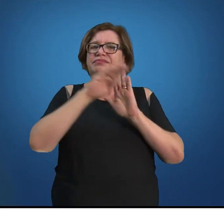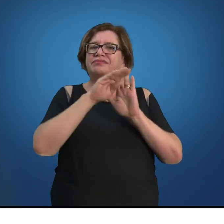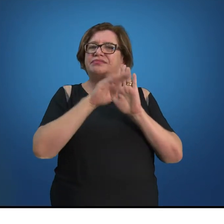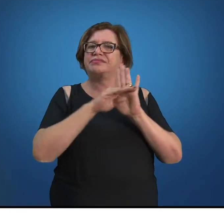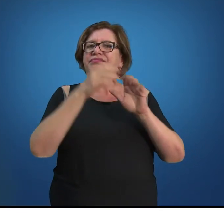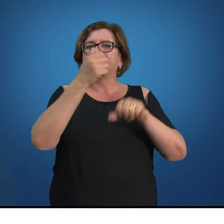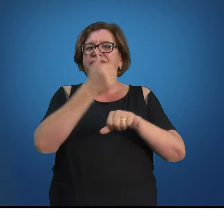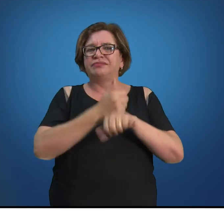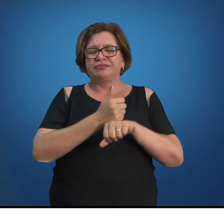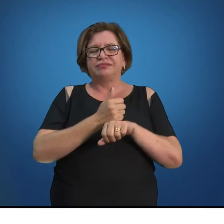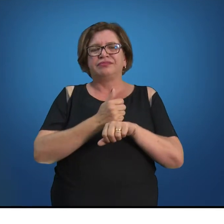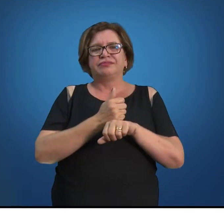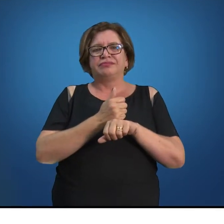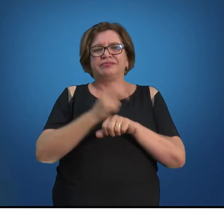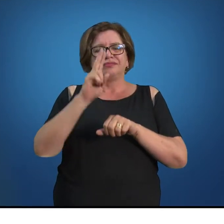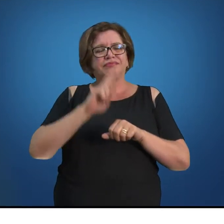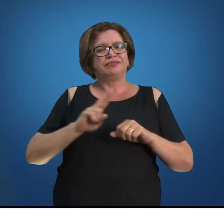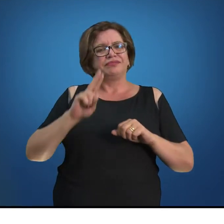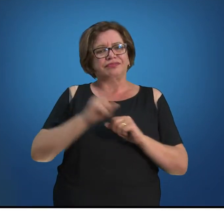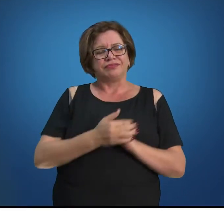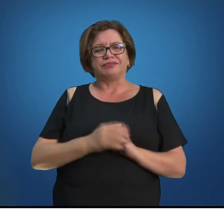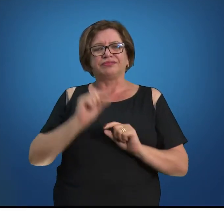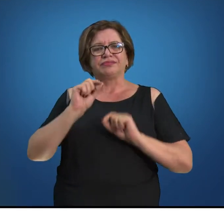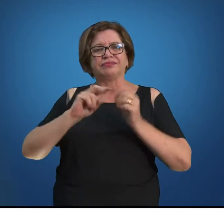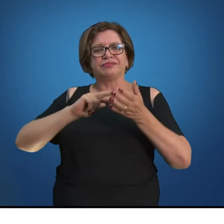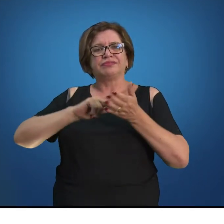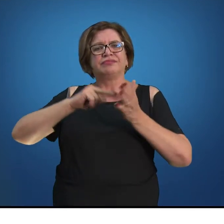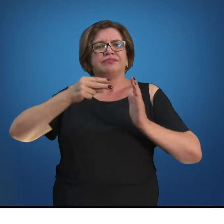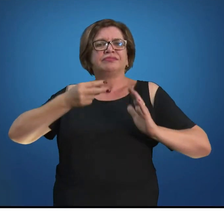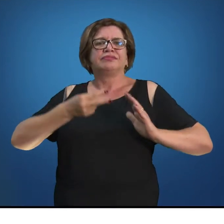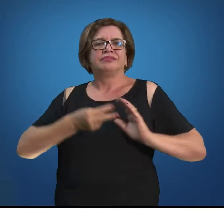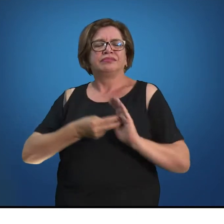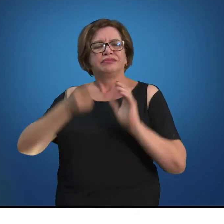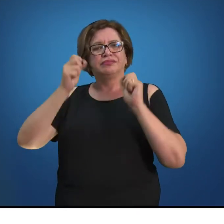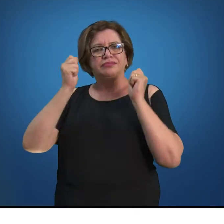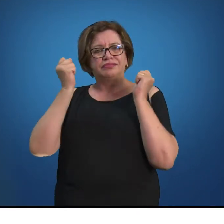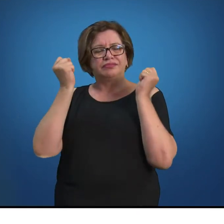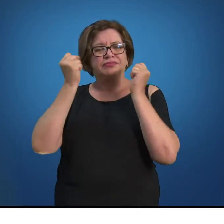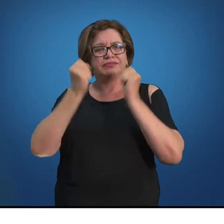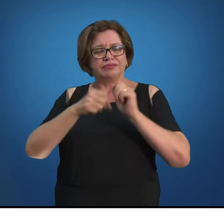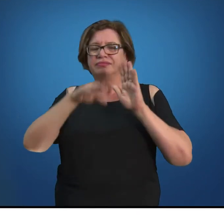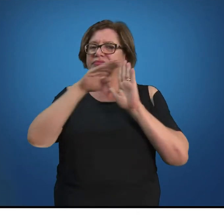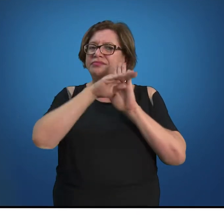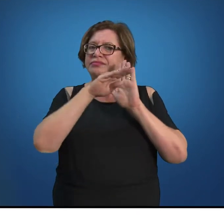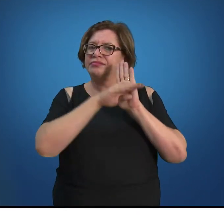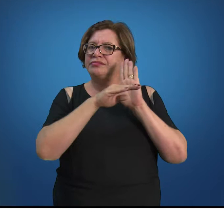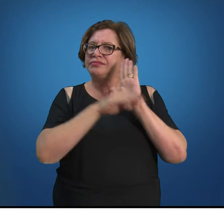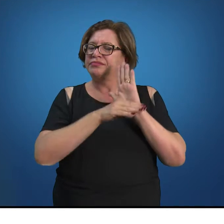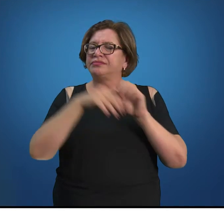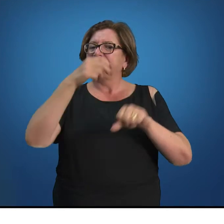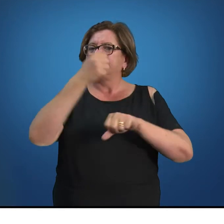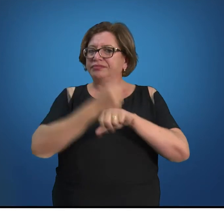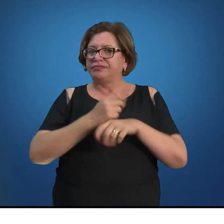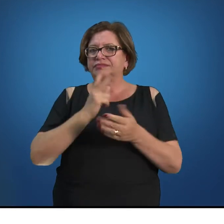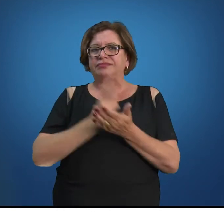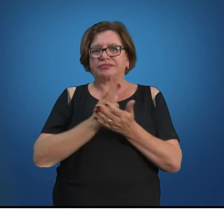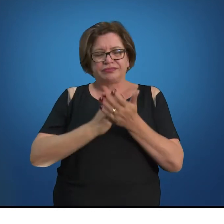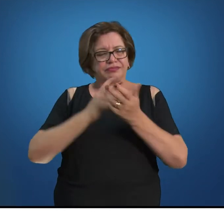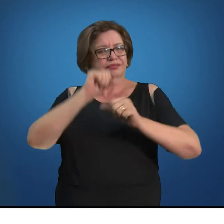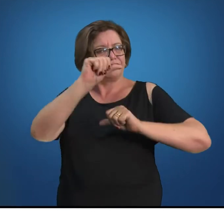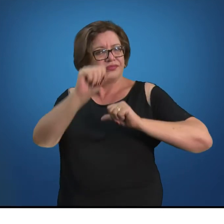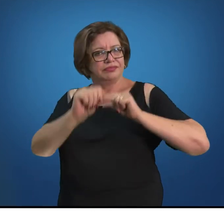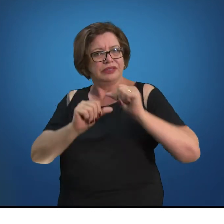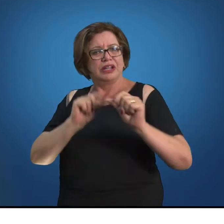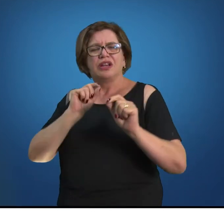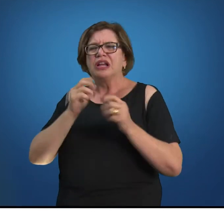diretor estiver em vigência, o que significa que poderá ser atualizado de acordo com as demandas realizadas